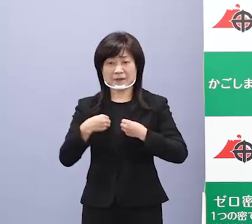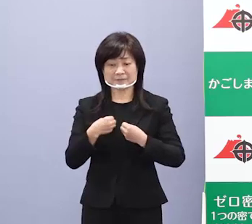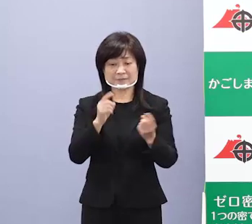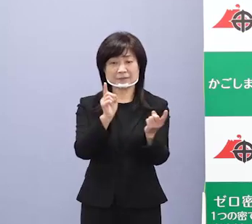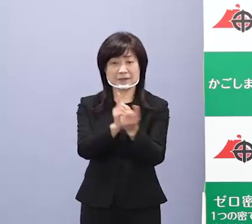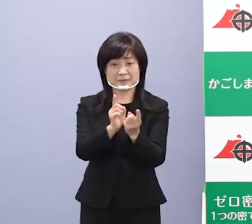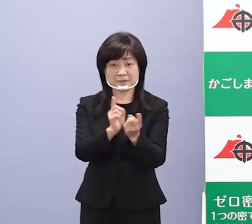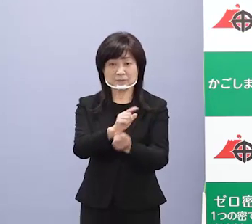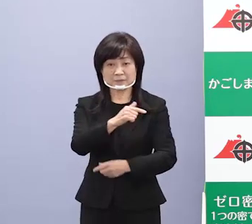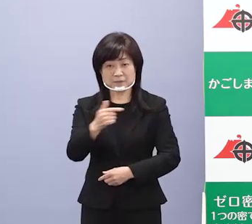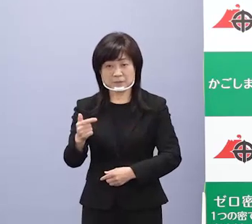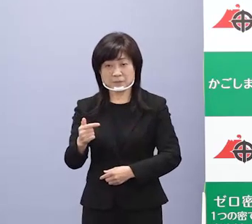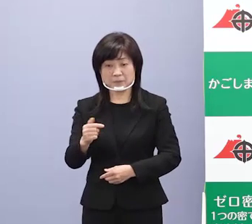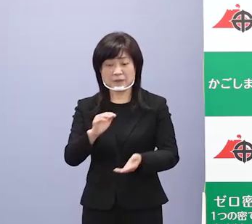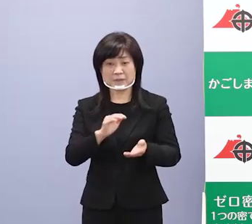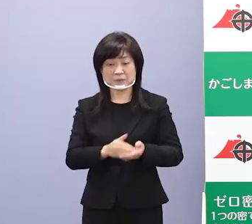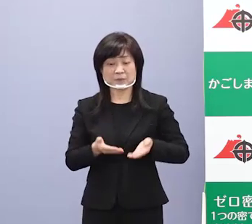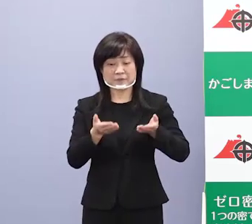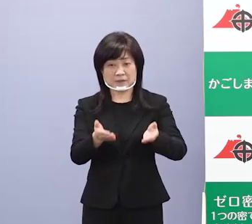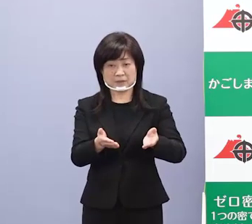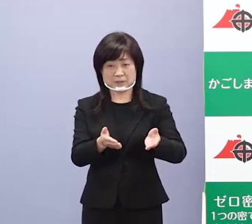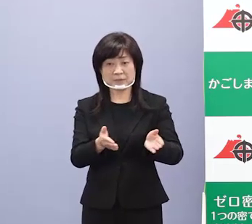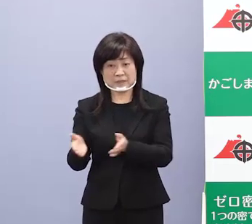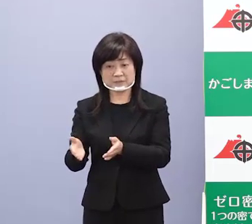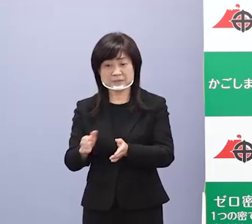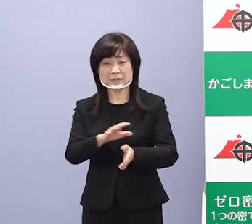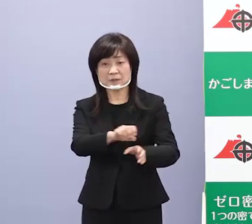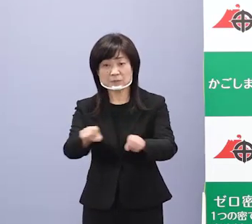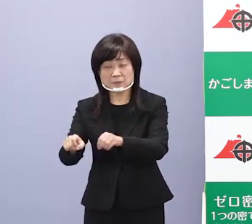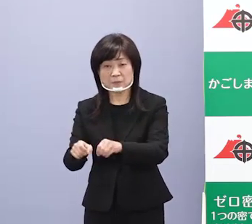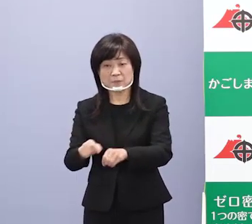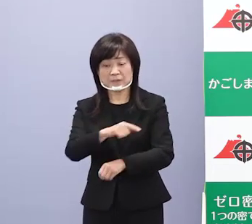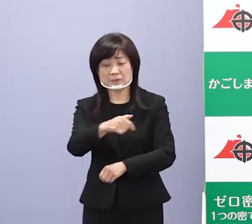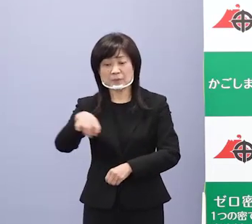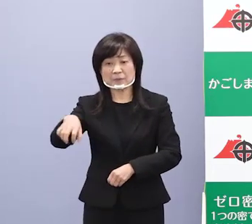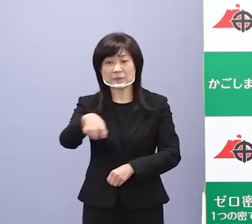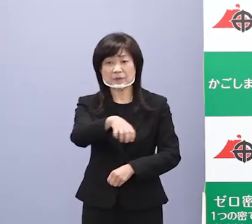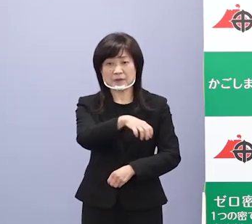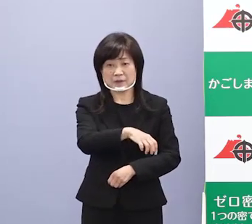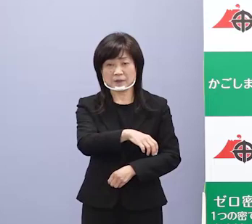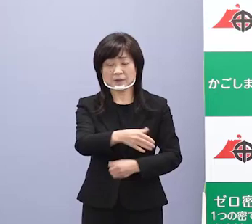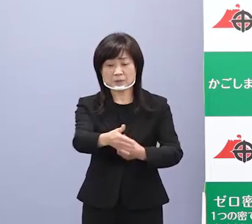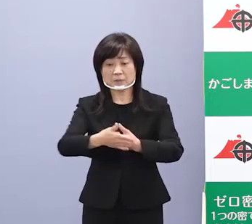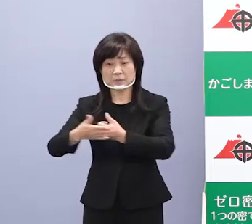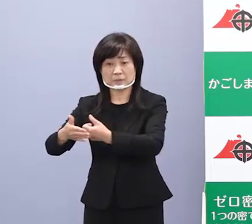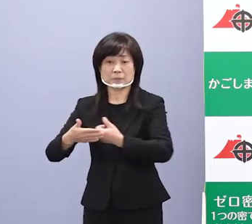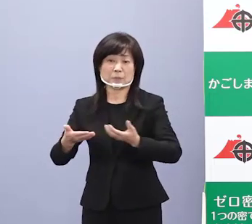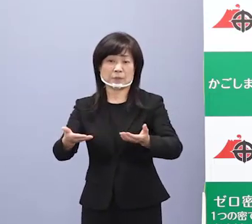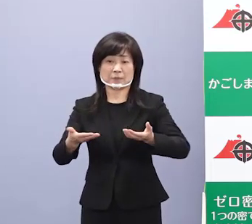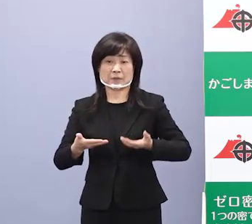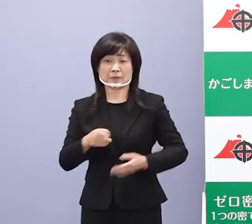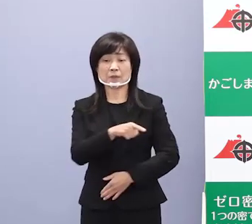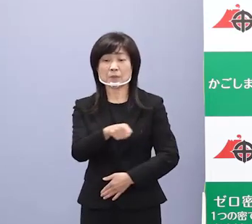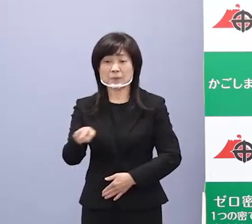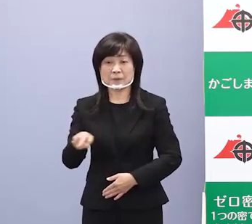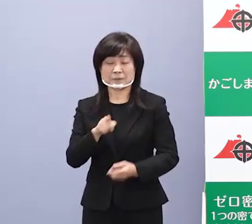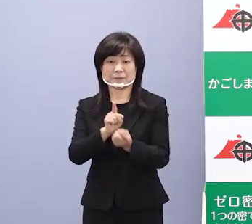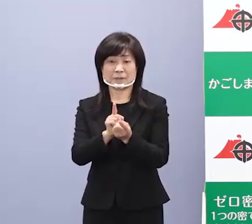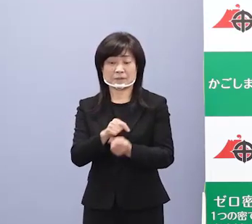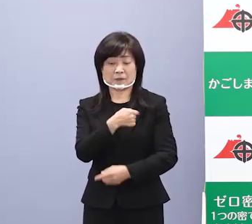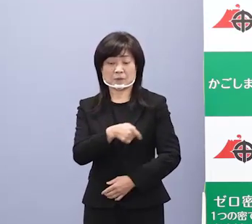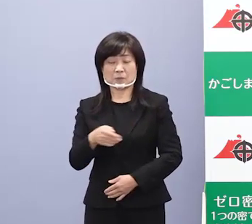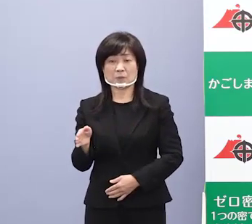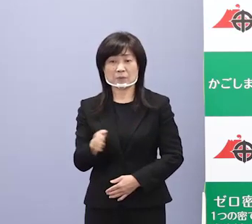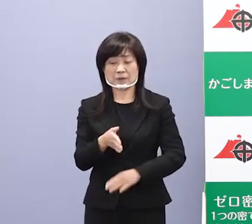じめ、医療提供体制の確保など各面から多大なるご協力をいただきましたことに対して心